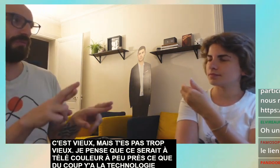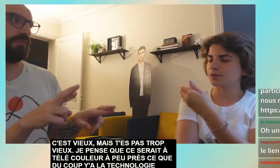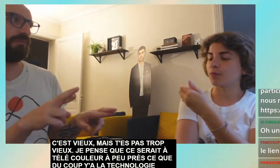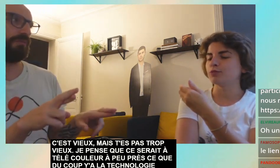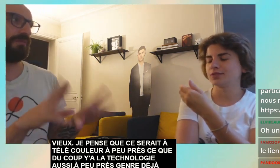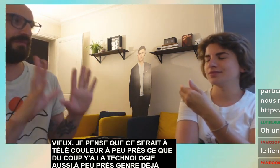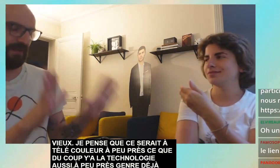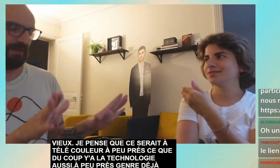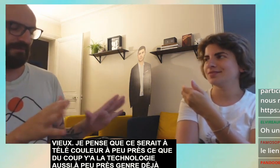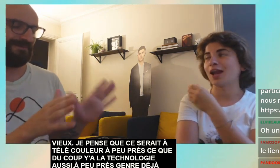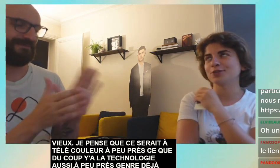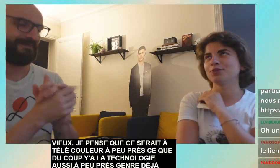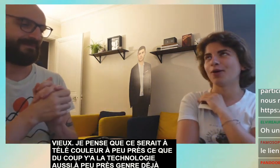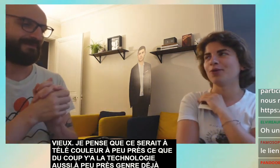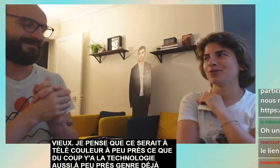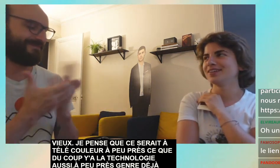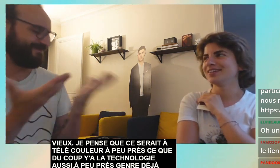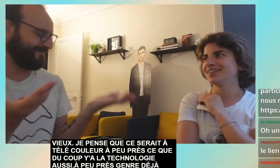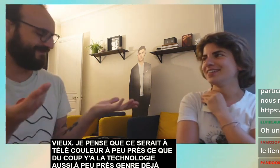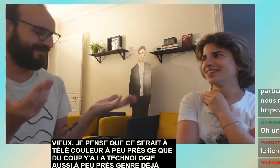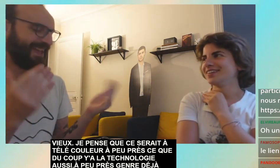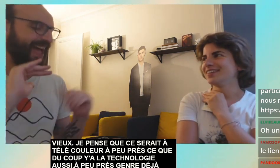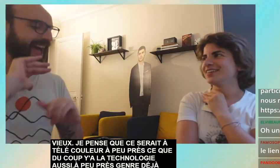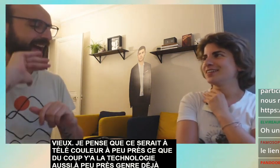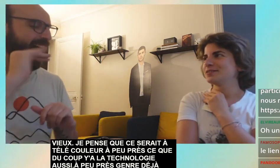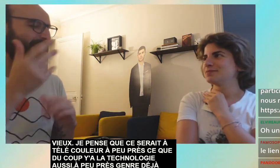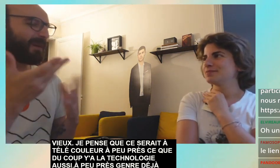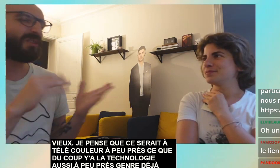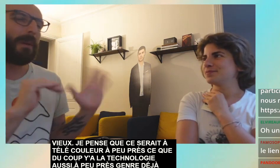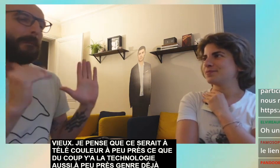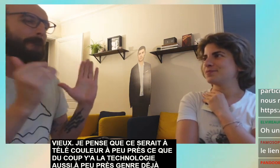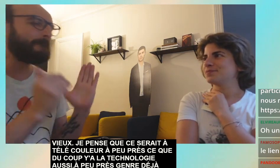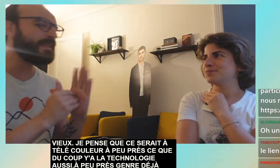Bah oui. Voilà. Oui. Après, genre,